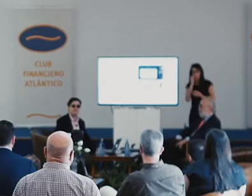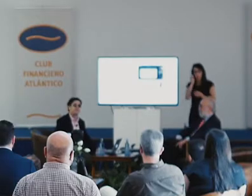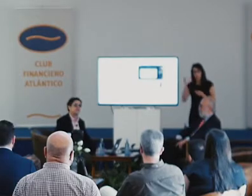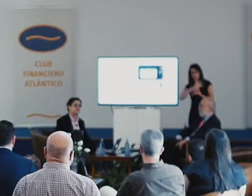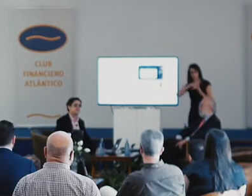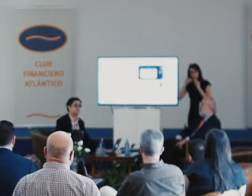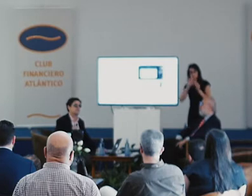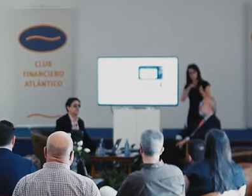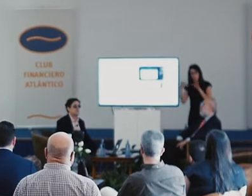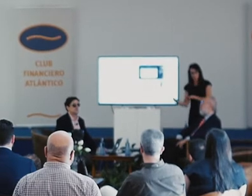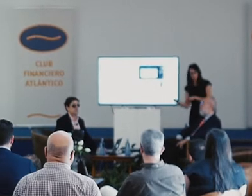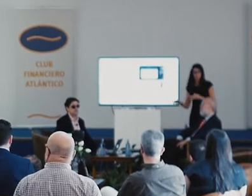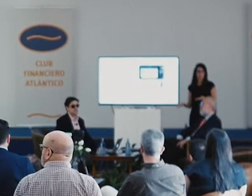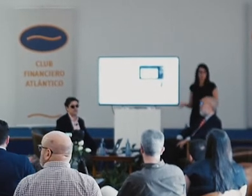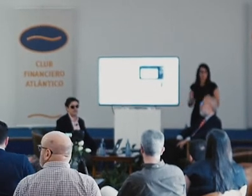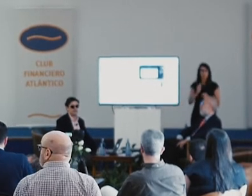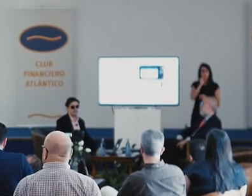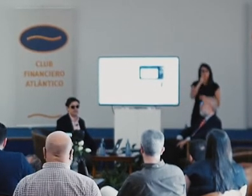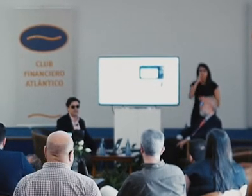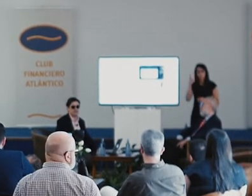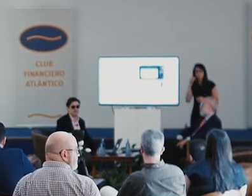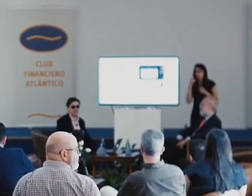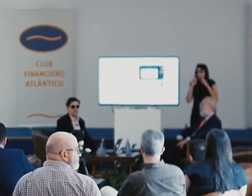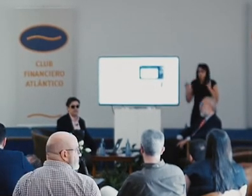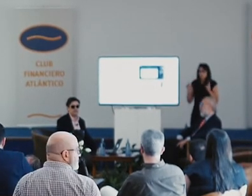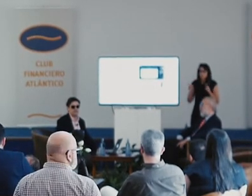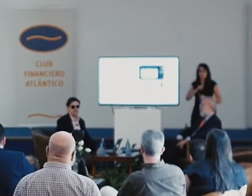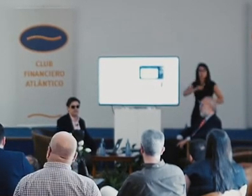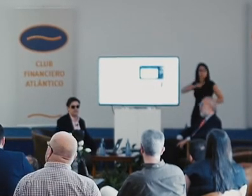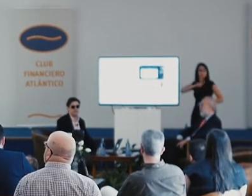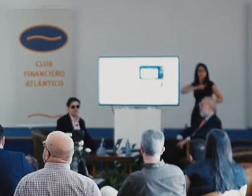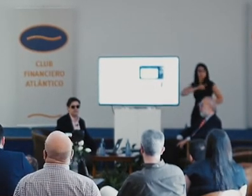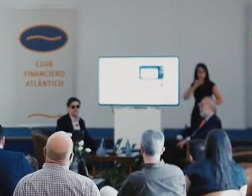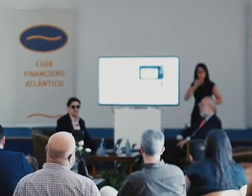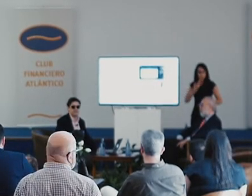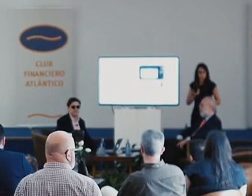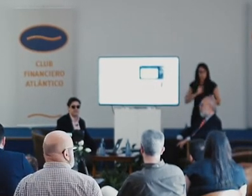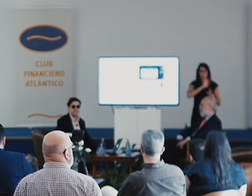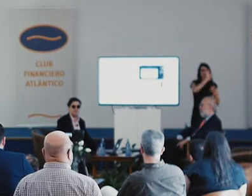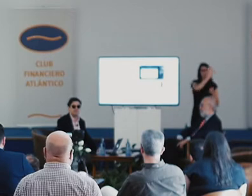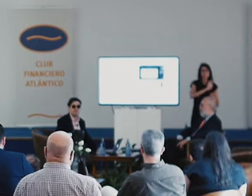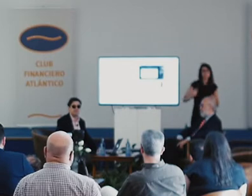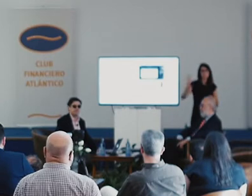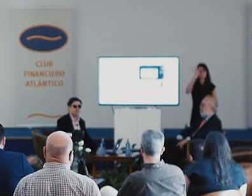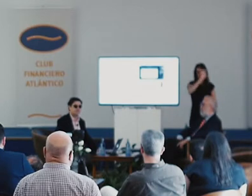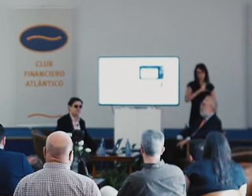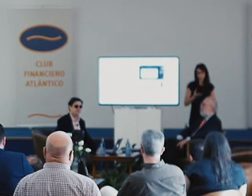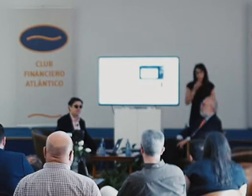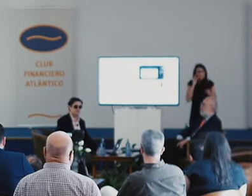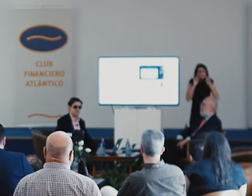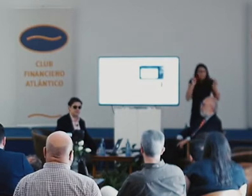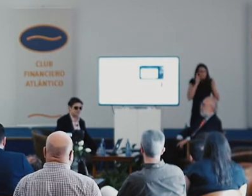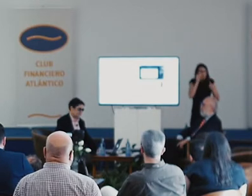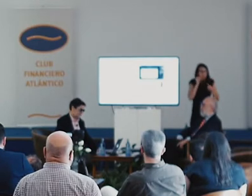esa plataforma que están aplicando pues incluso en destacamentos del ejército cuando se van a apoyo a países, han hecho hasta partos. O sea, es una